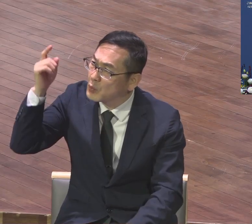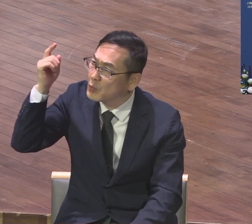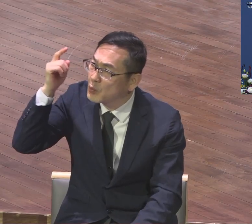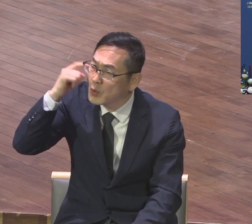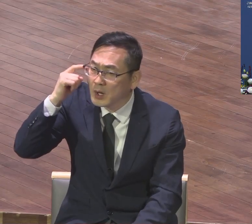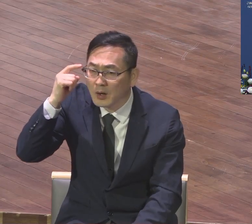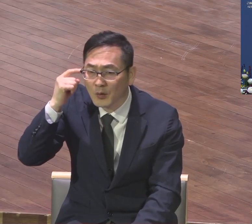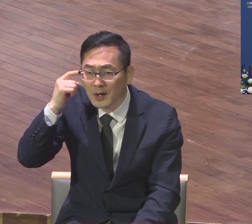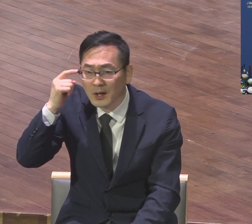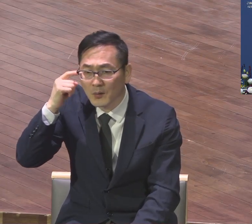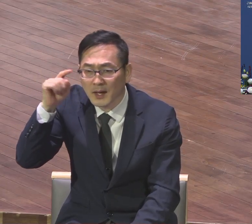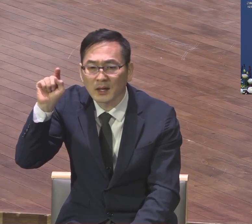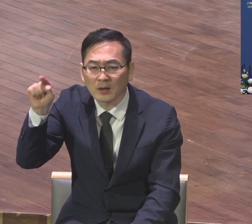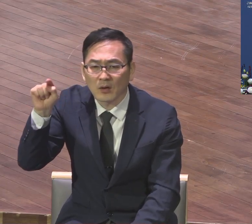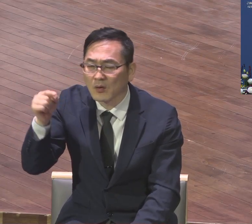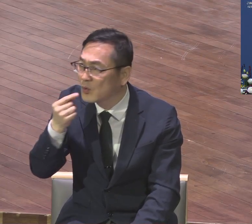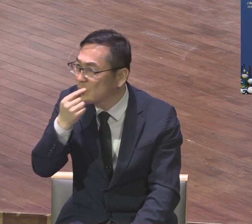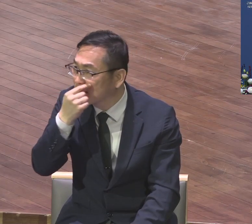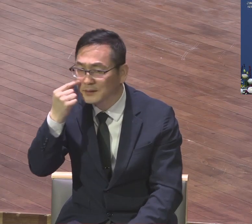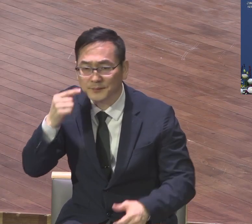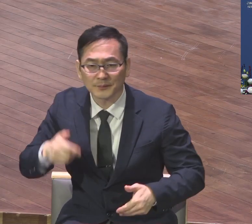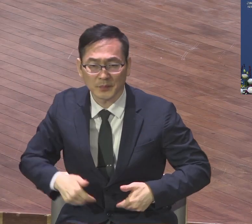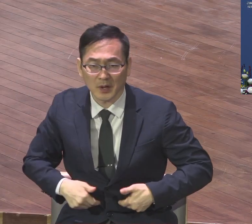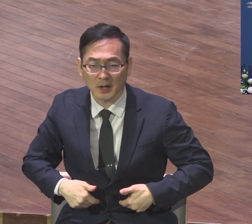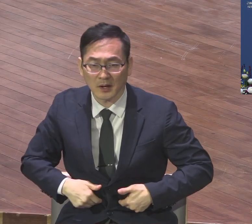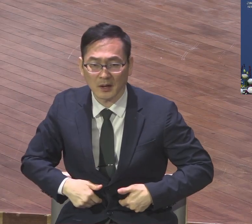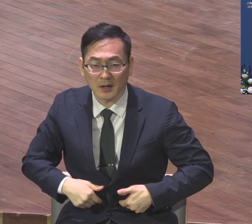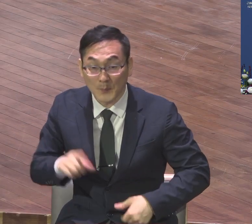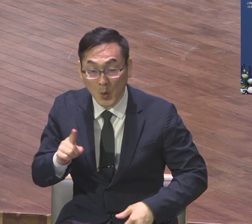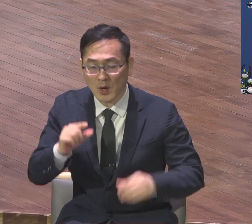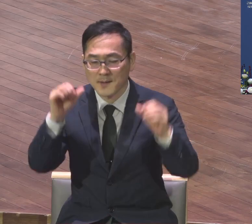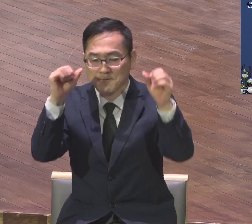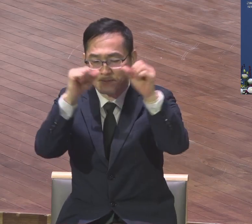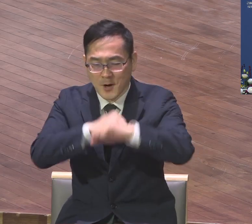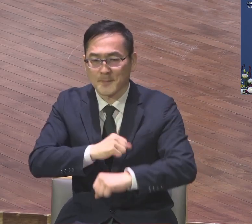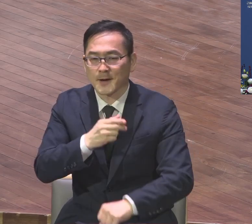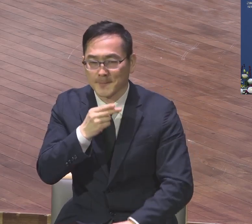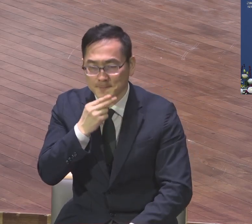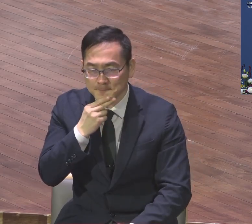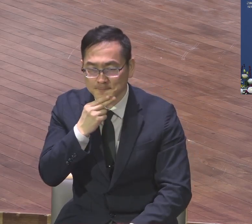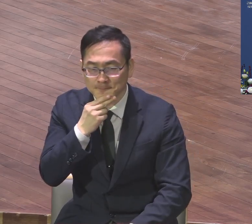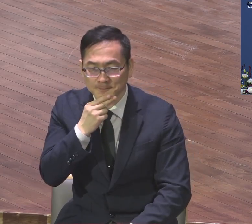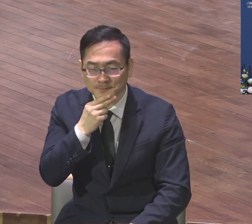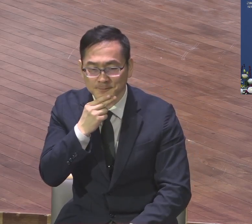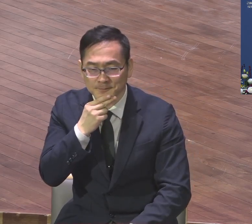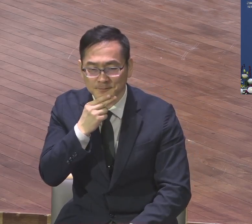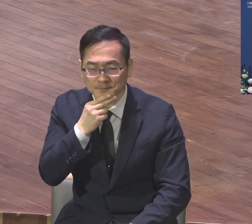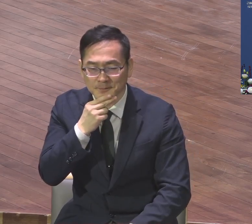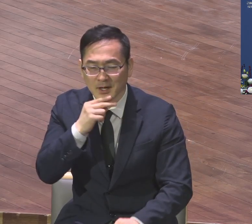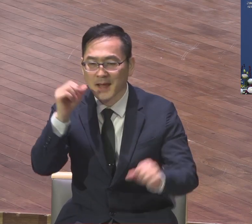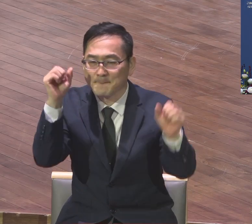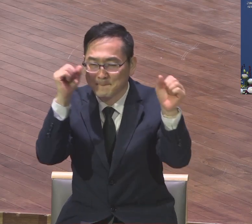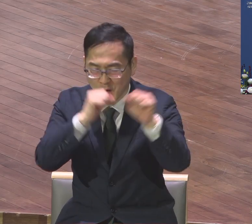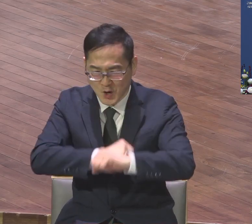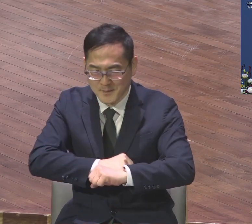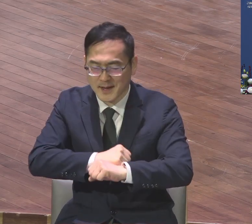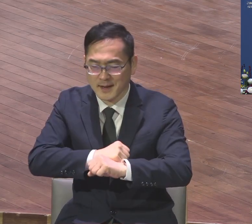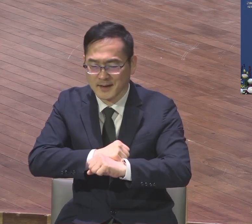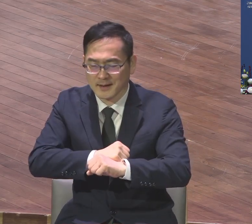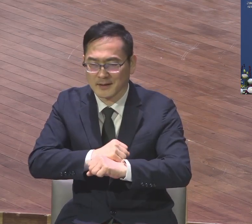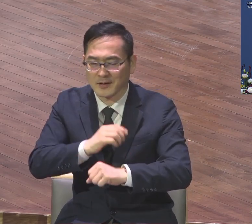중요하죠. 바로 우리를 멸망하지 않게, 망하지 않게